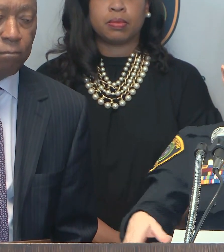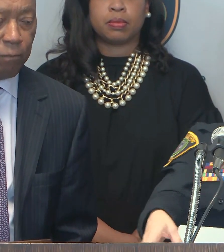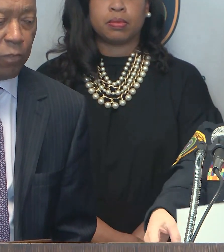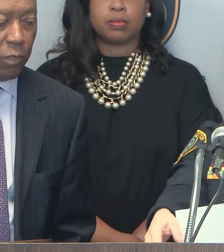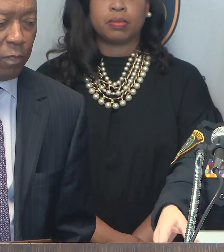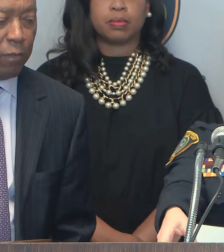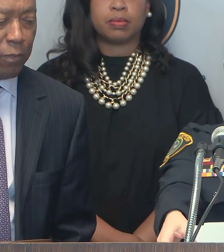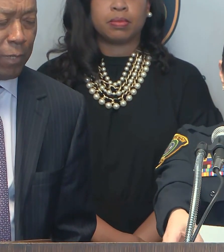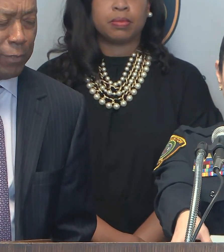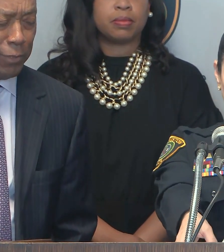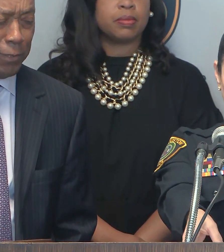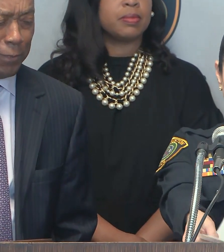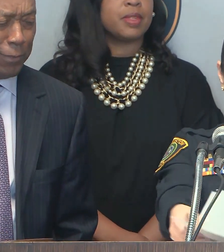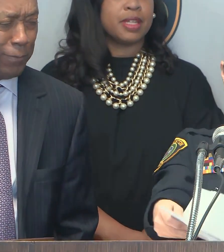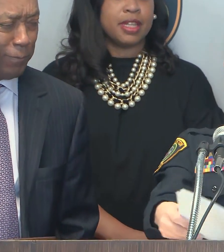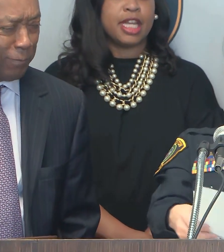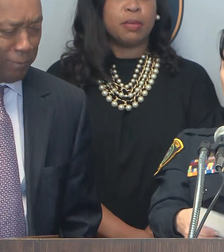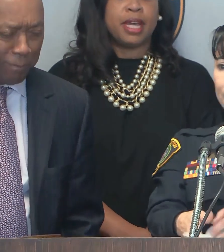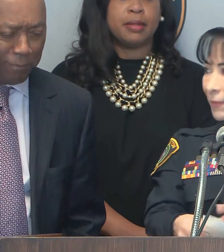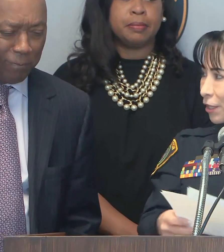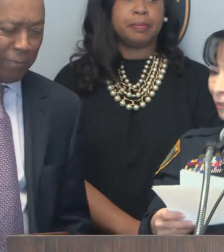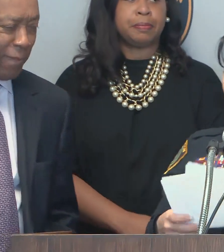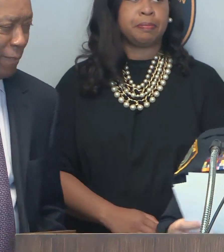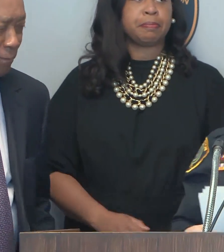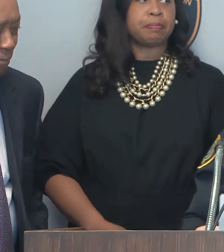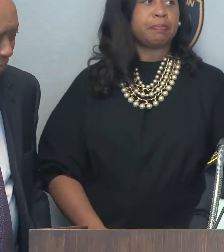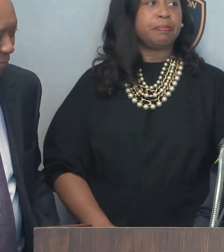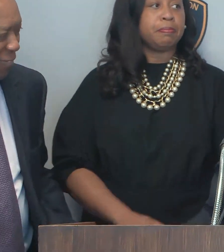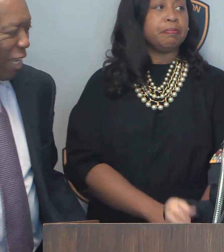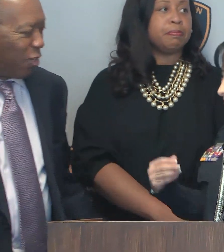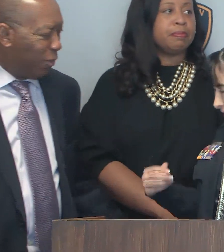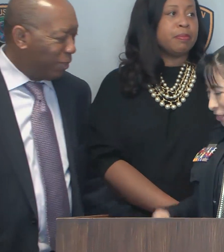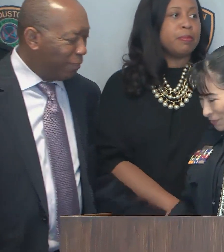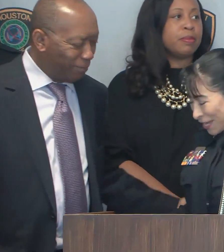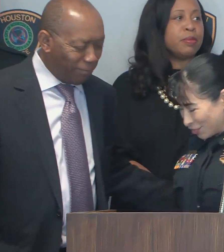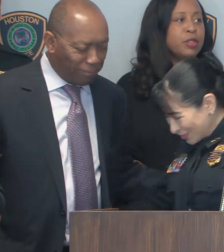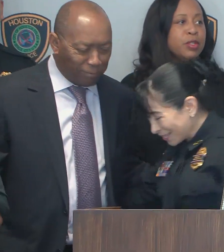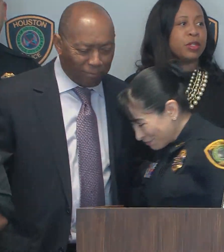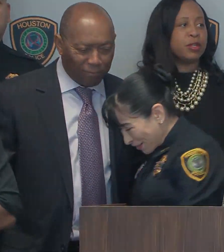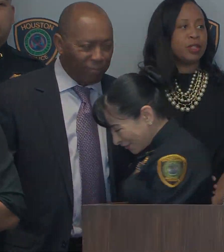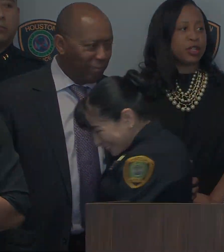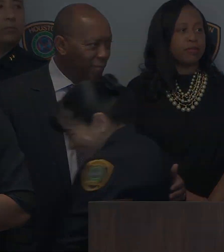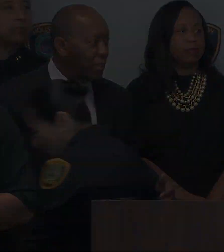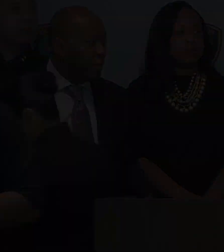Gracias por su tiempo. Gracias. Thank you.